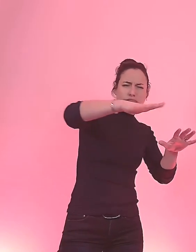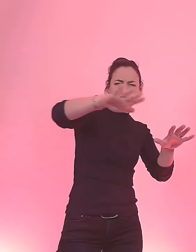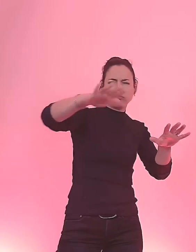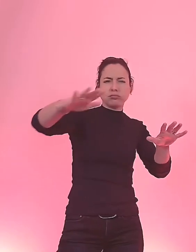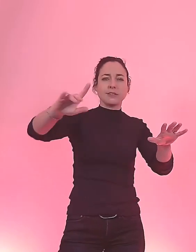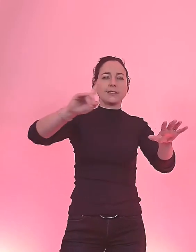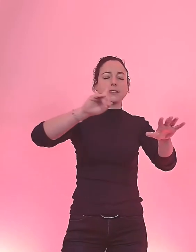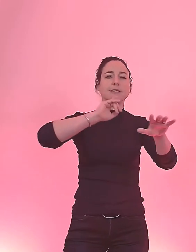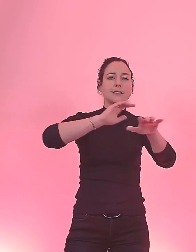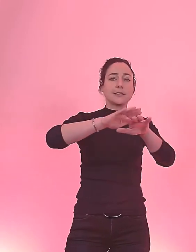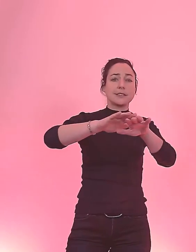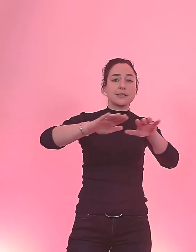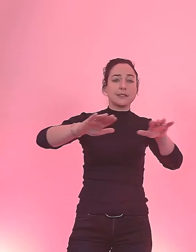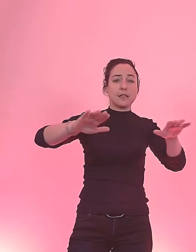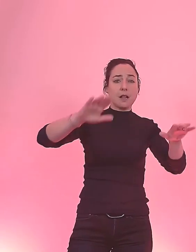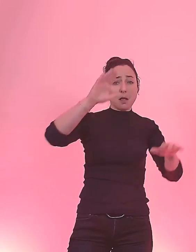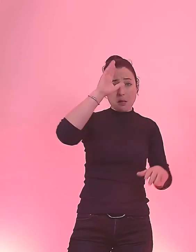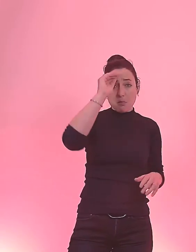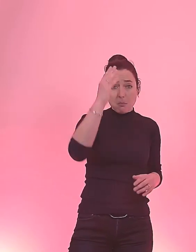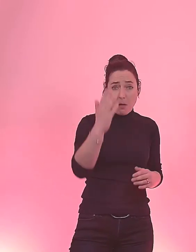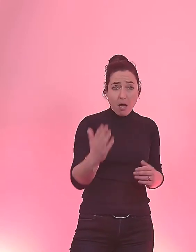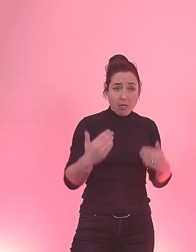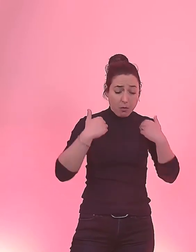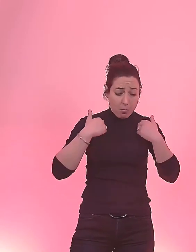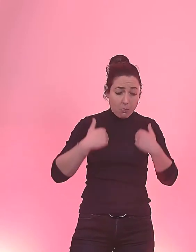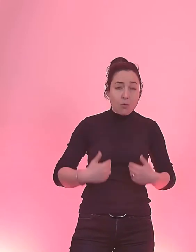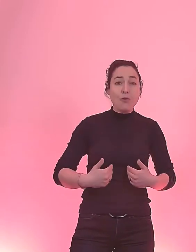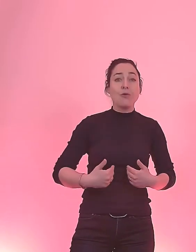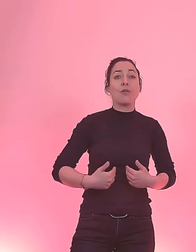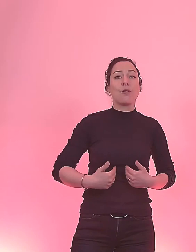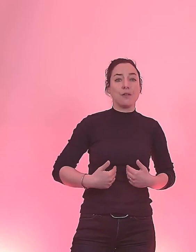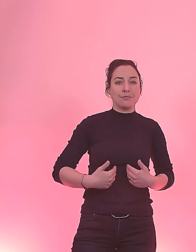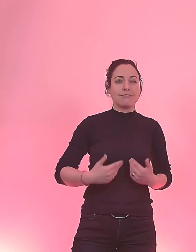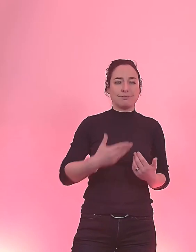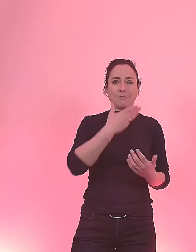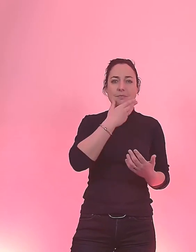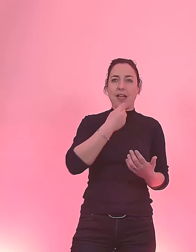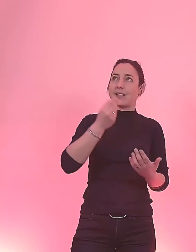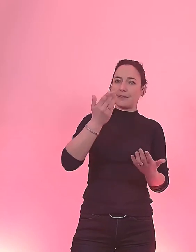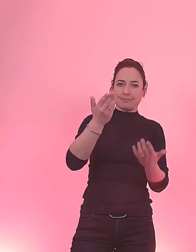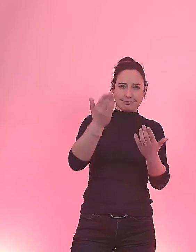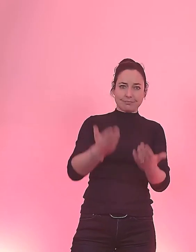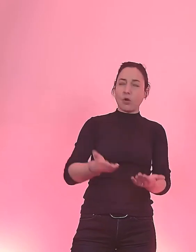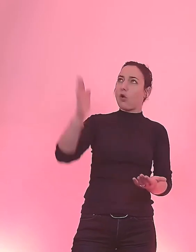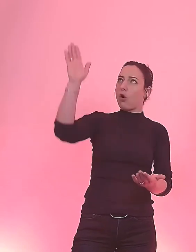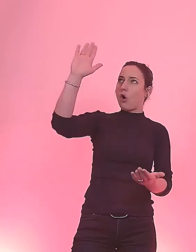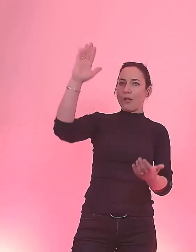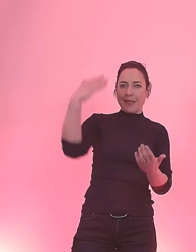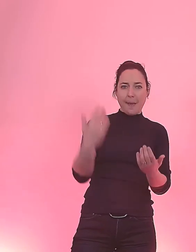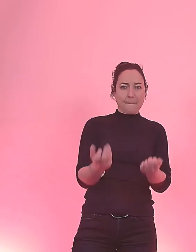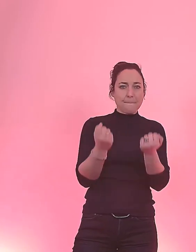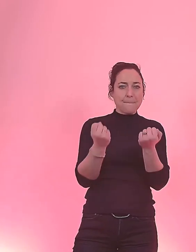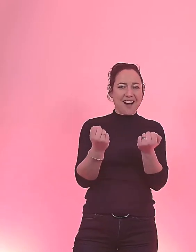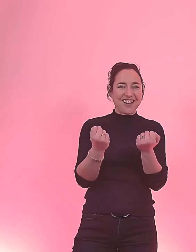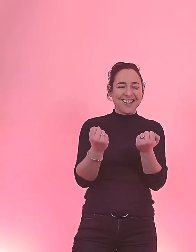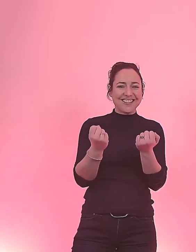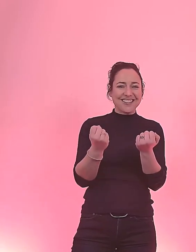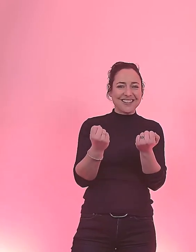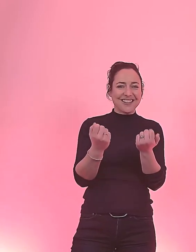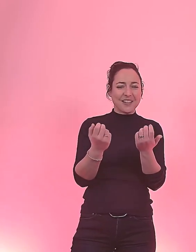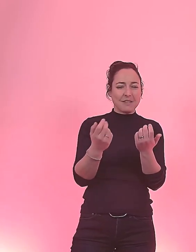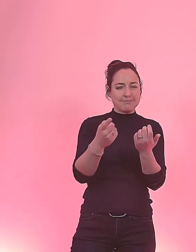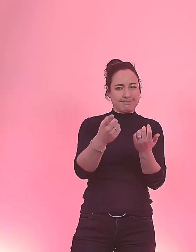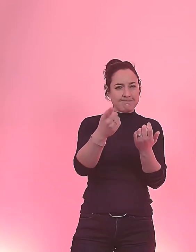die moe was blijkt ook de god te zijn die de macht heeft hij die als een mens zijn kussen